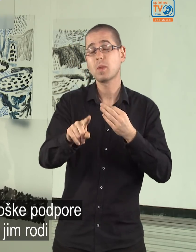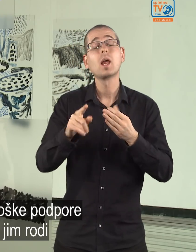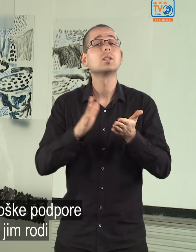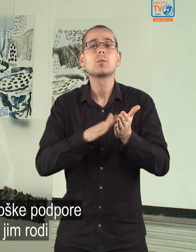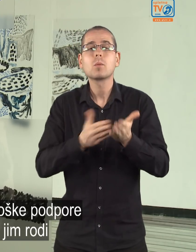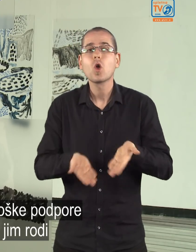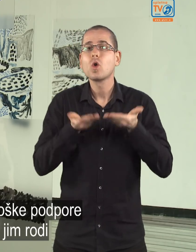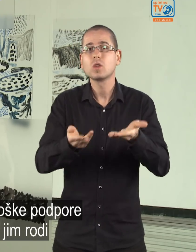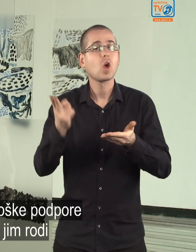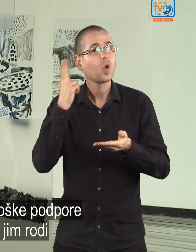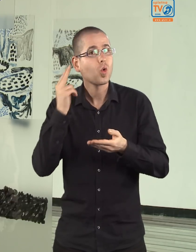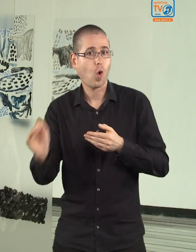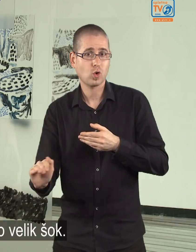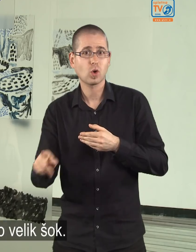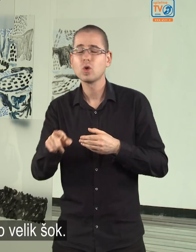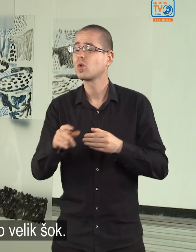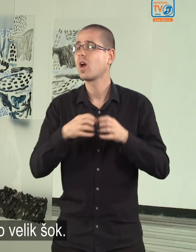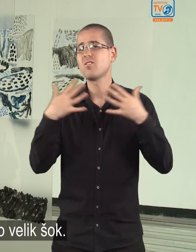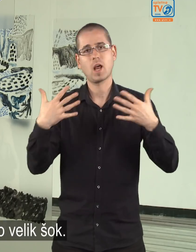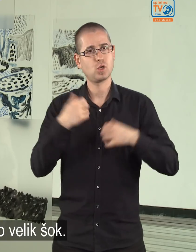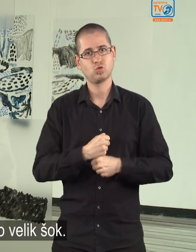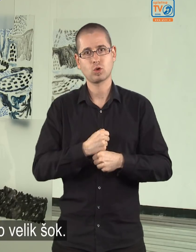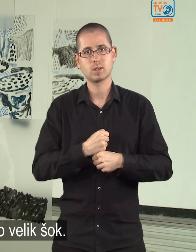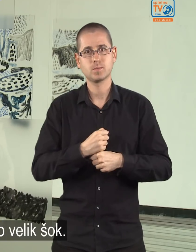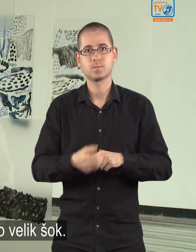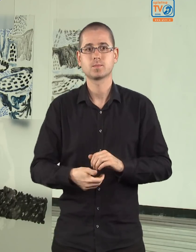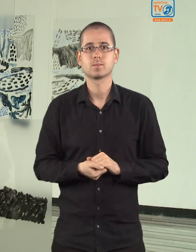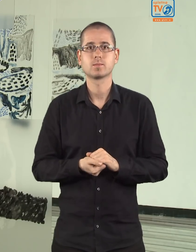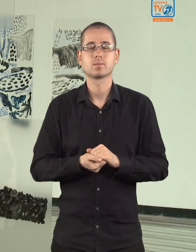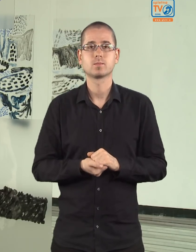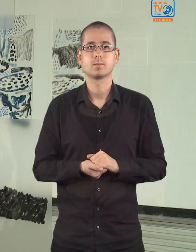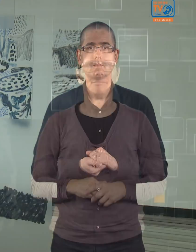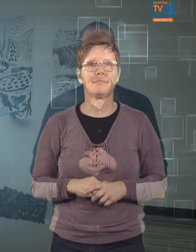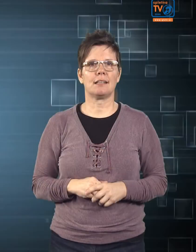družinam, ki se jim mogoče rodi gluh otrok, in to je zelo velik šok.